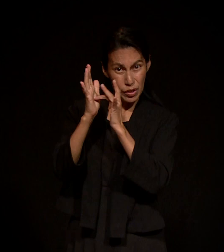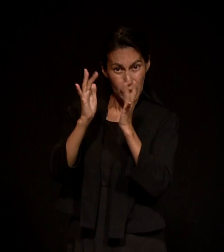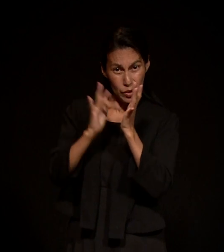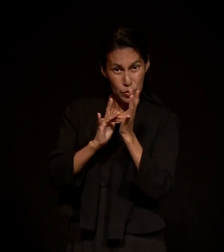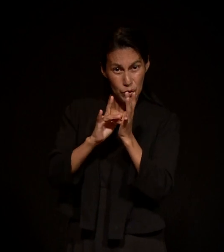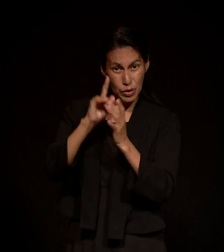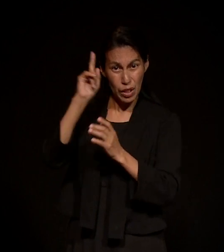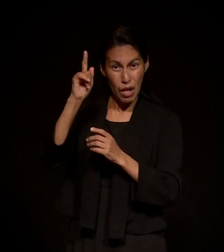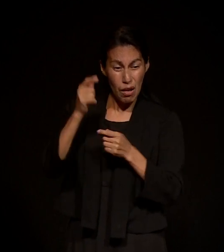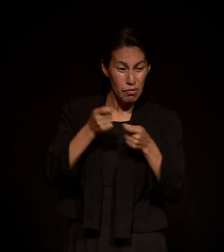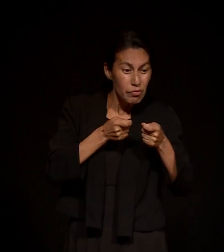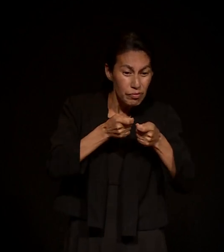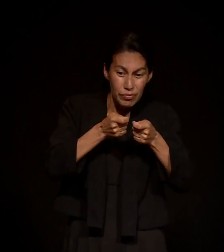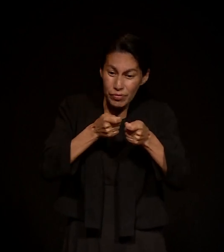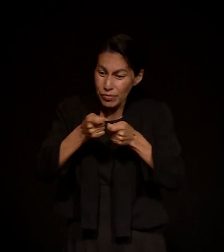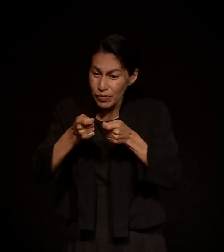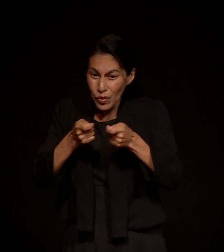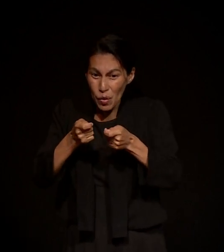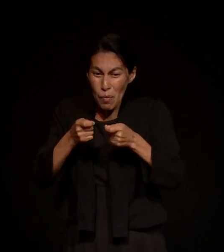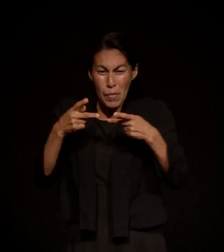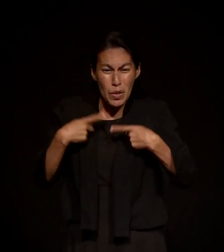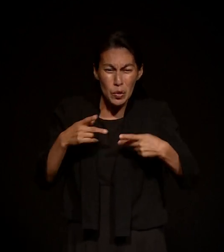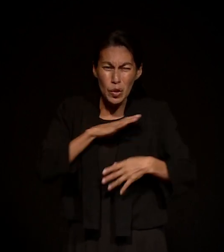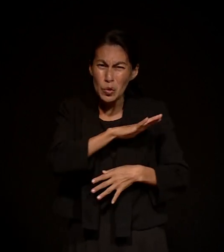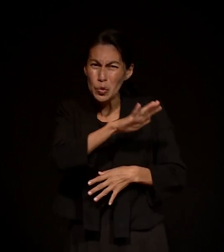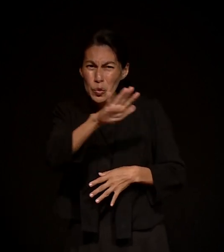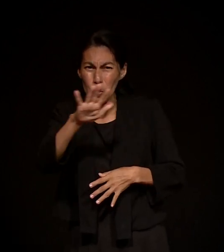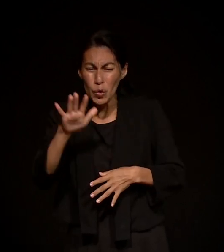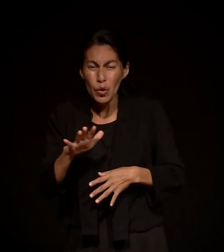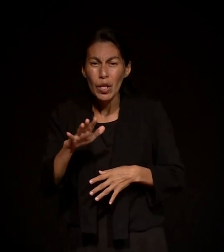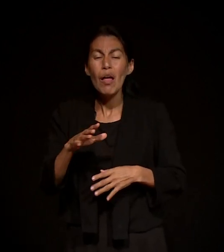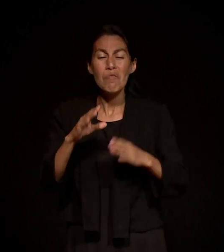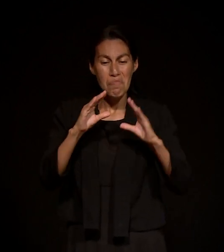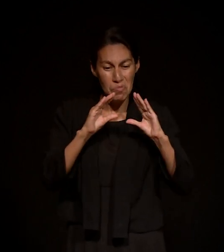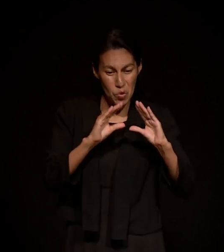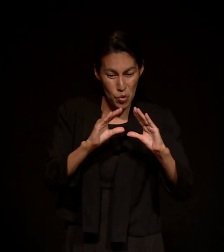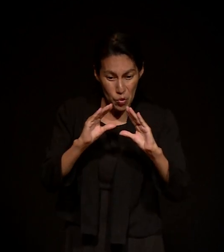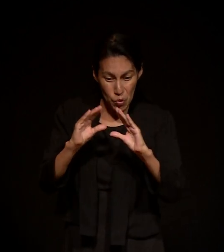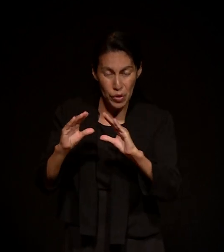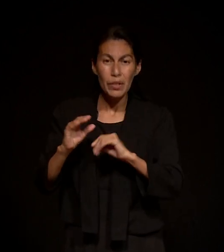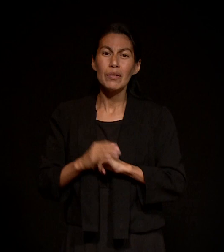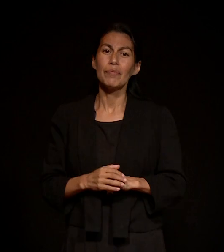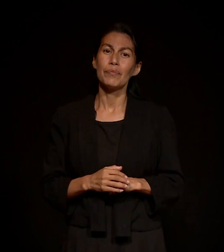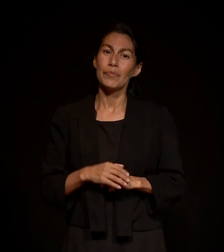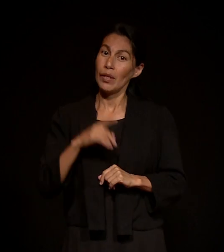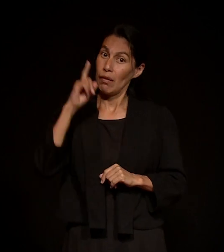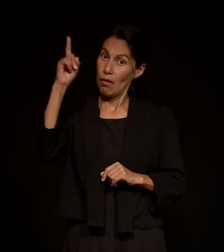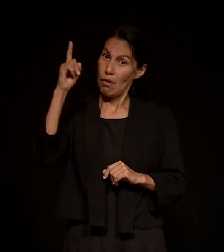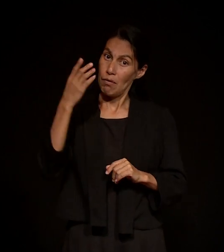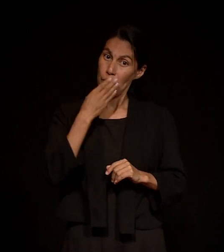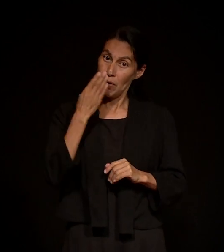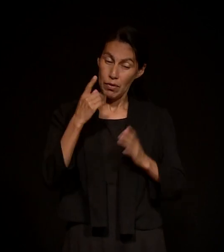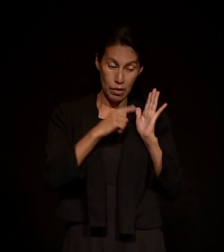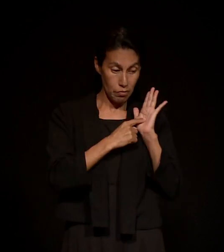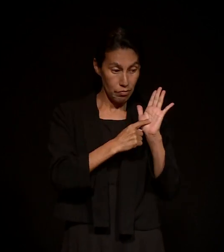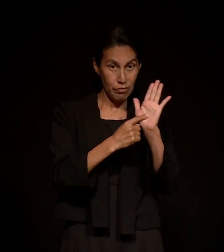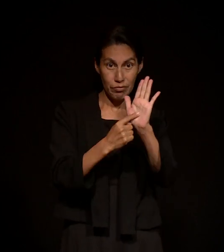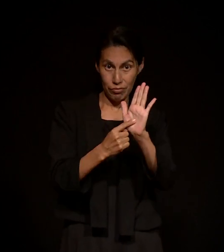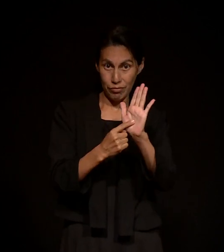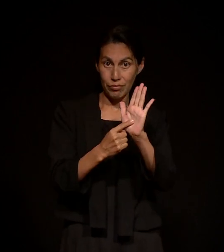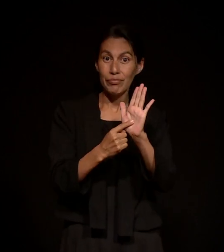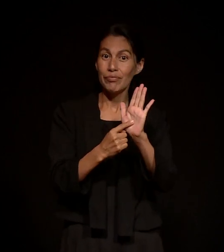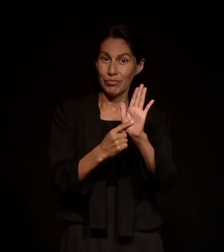y cuida de todos los que vivimos en esta tierra. Y Él se ha revelado a través de su